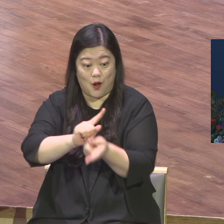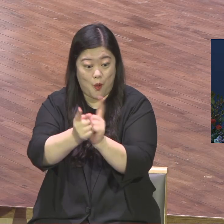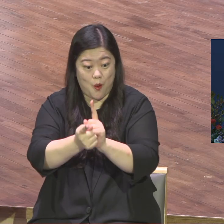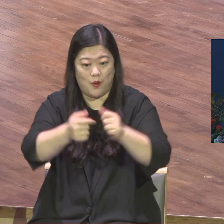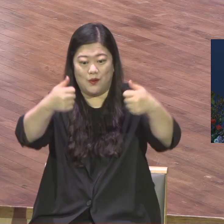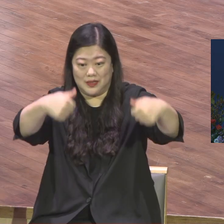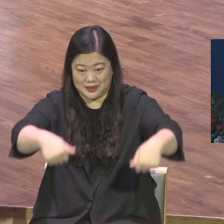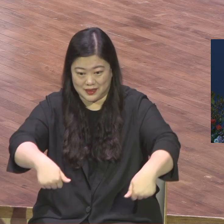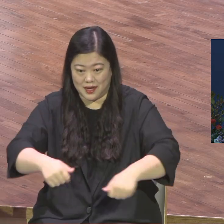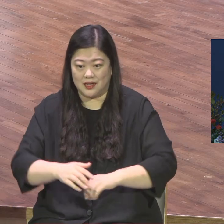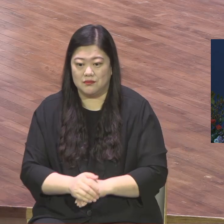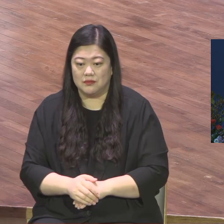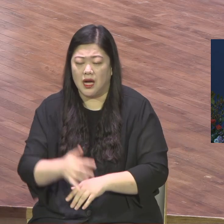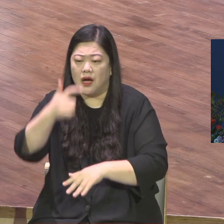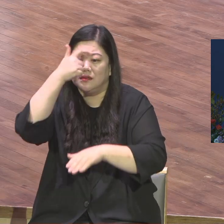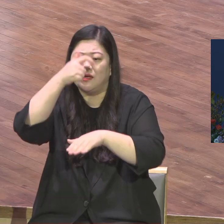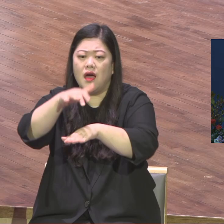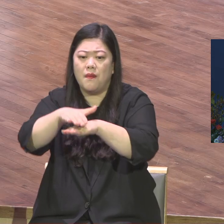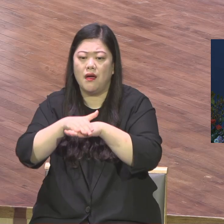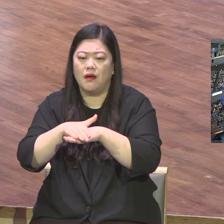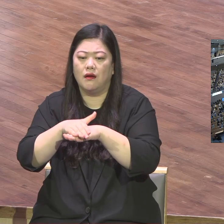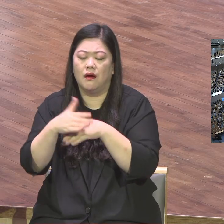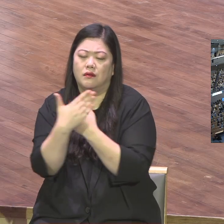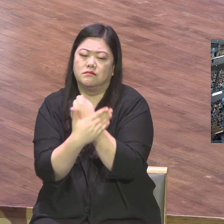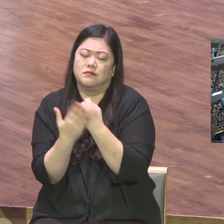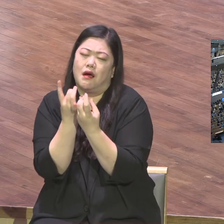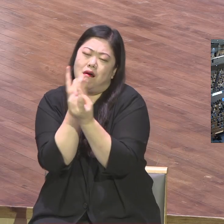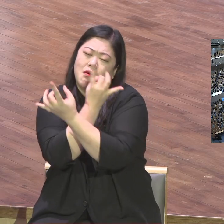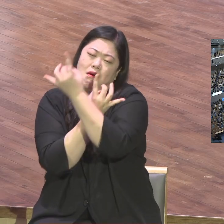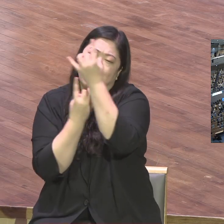인사합시다. 황홀한 예배가 됩시다.